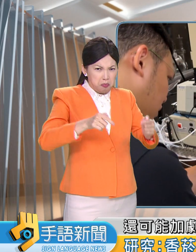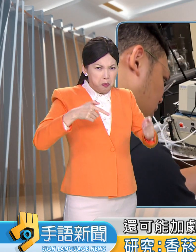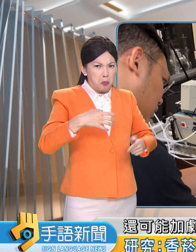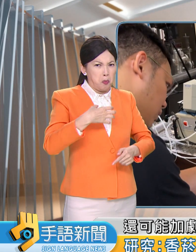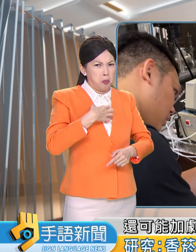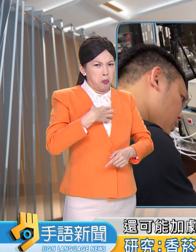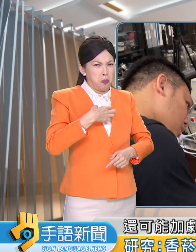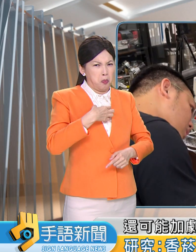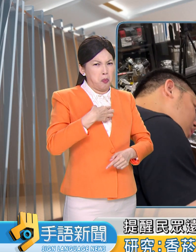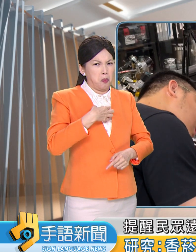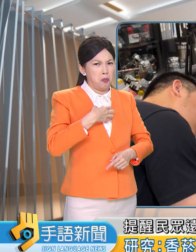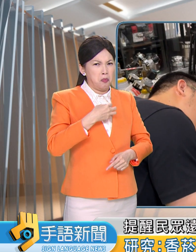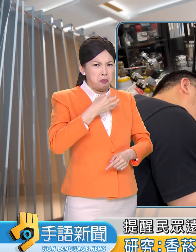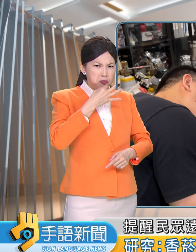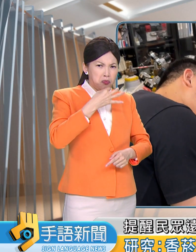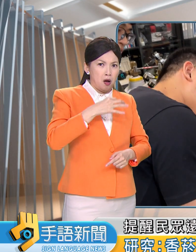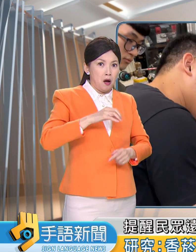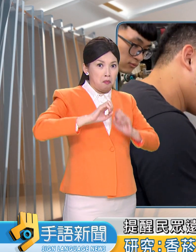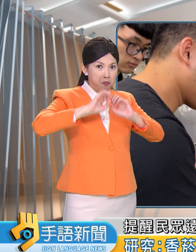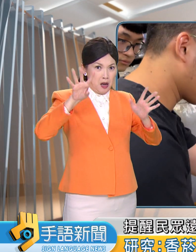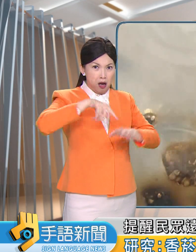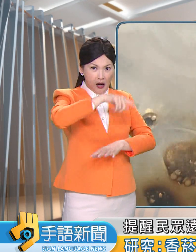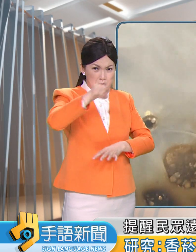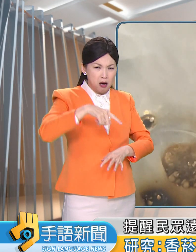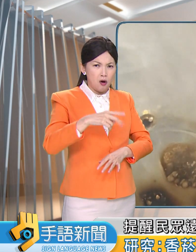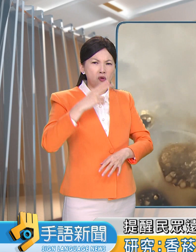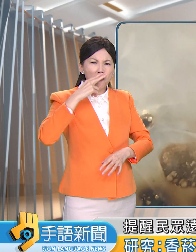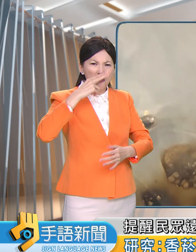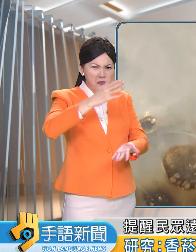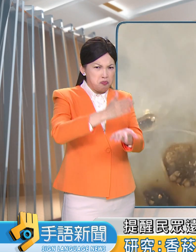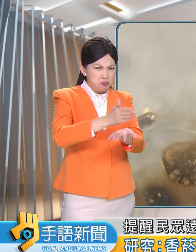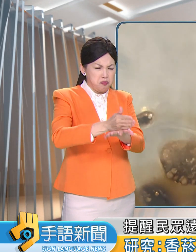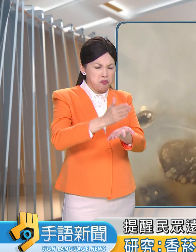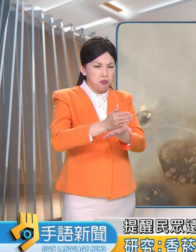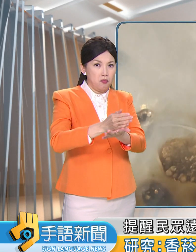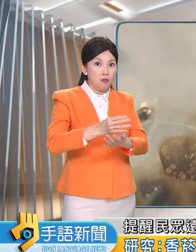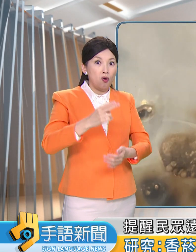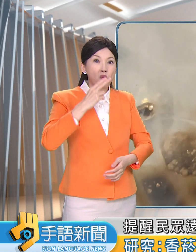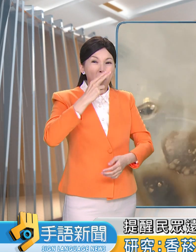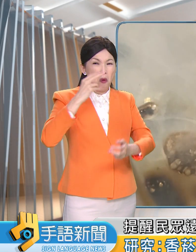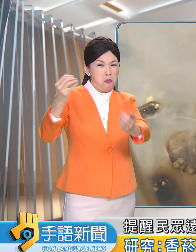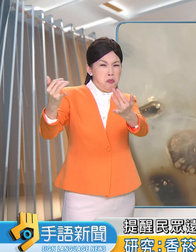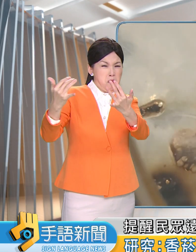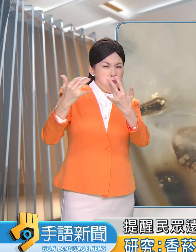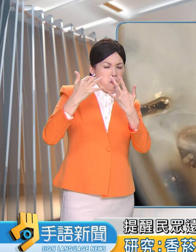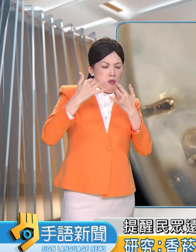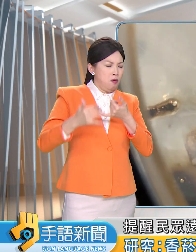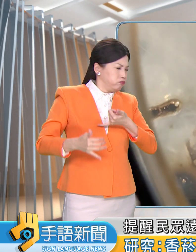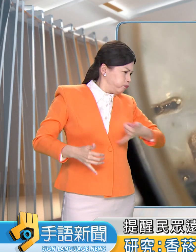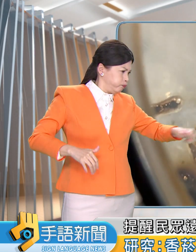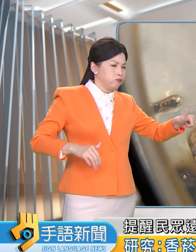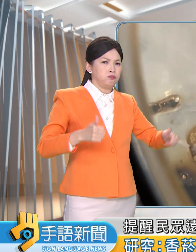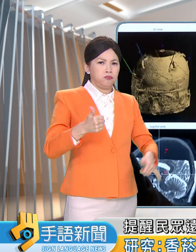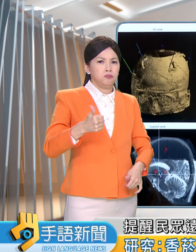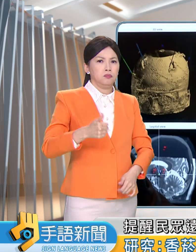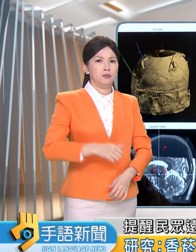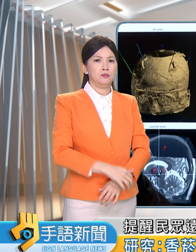程。提醒民众要远离香烟以及二手烟。